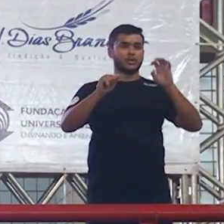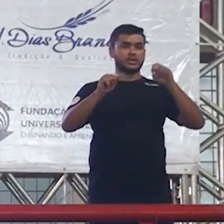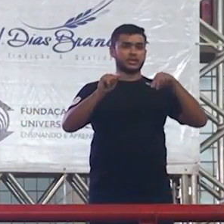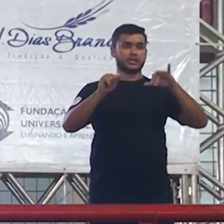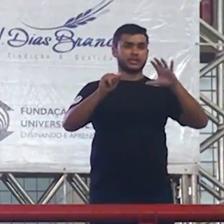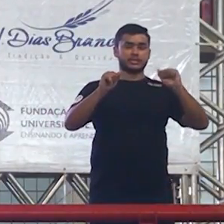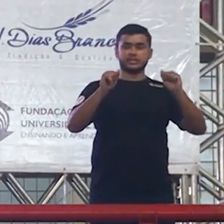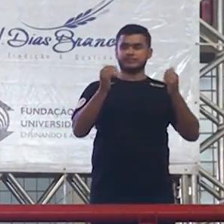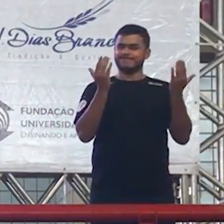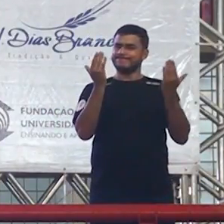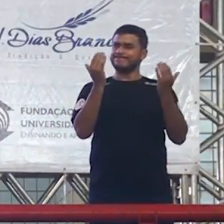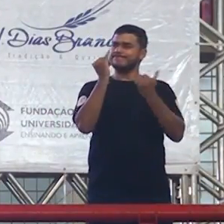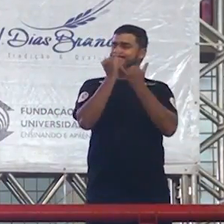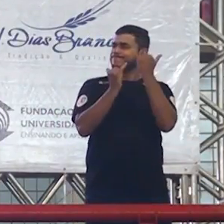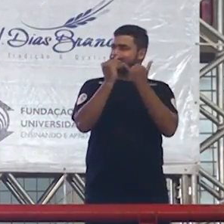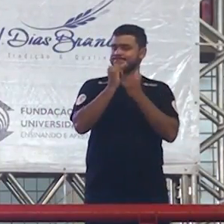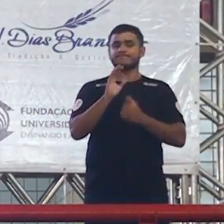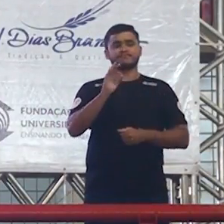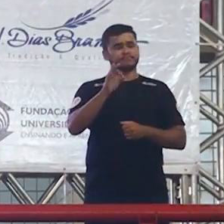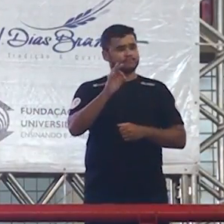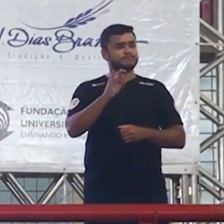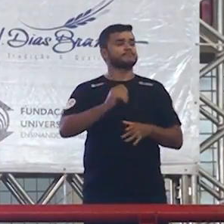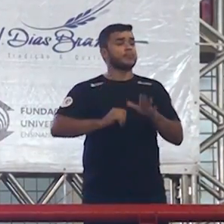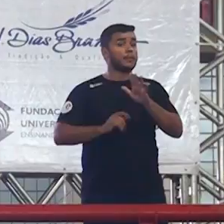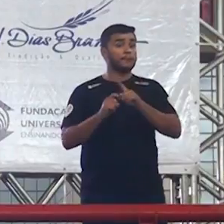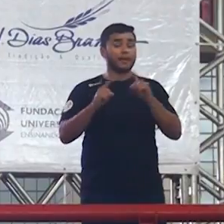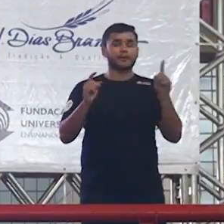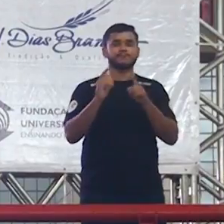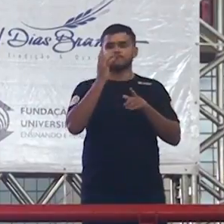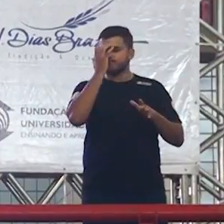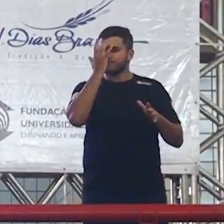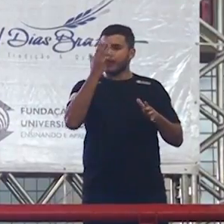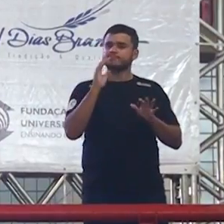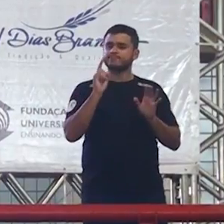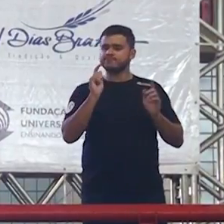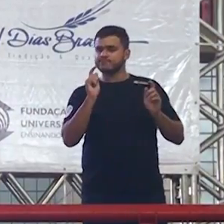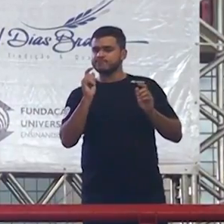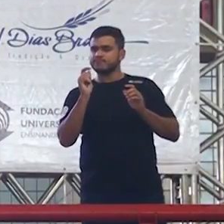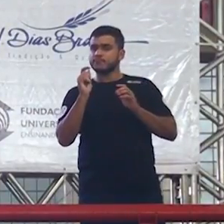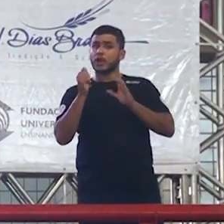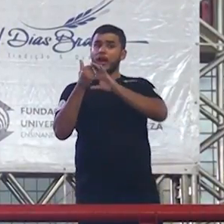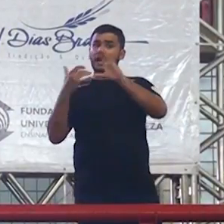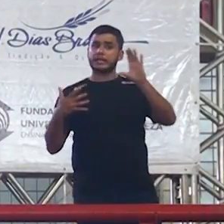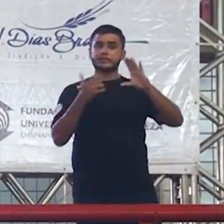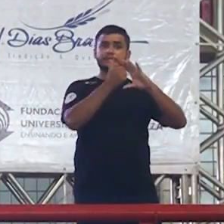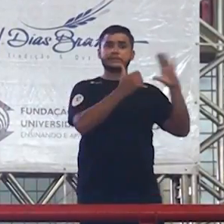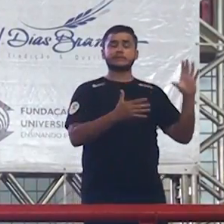pouco, agora é fácil também, pessoal, de diferenciar. Certo? Como?